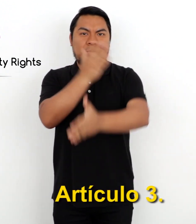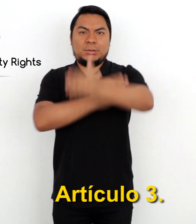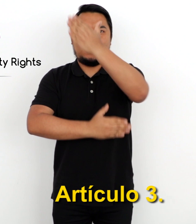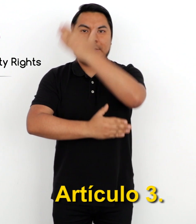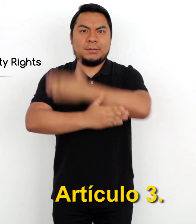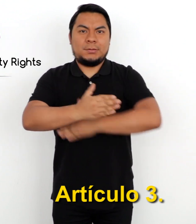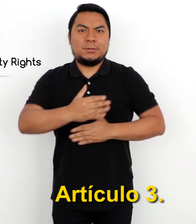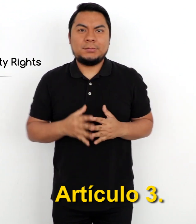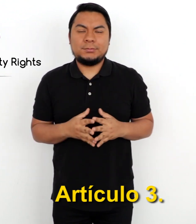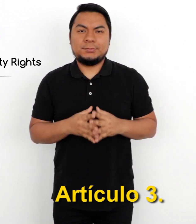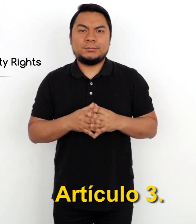ARTÍCULO 3